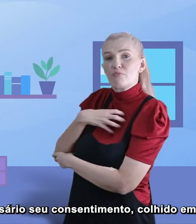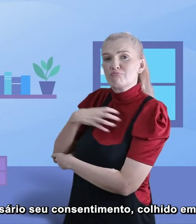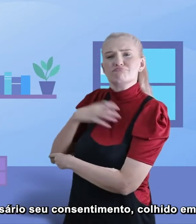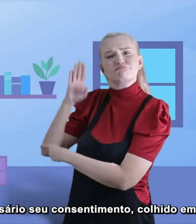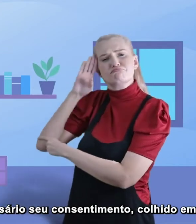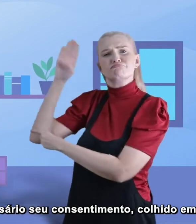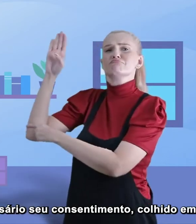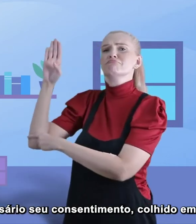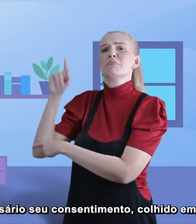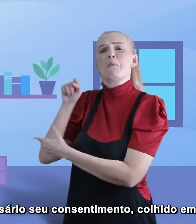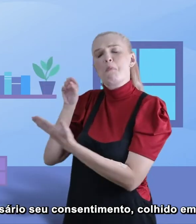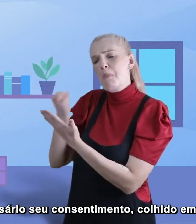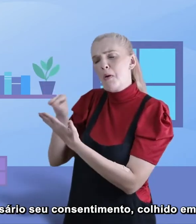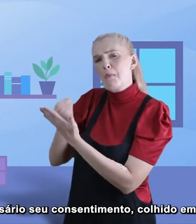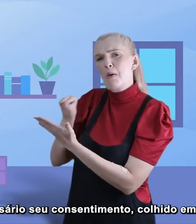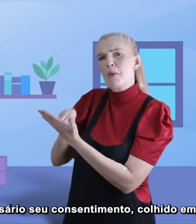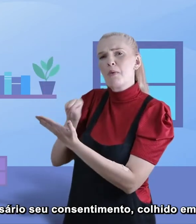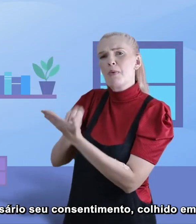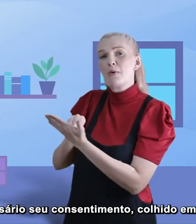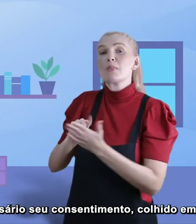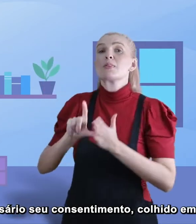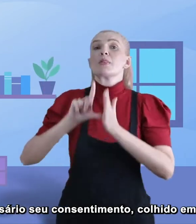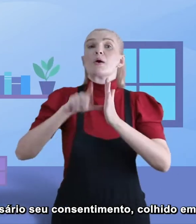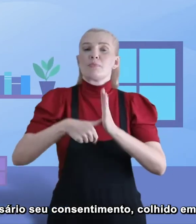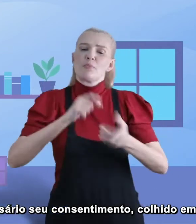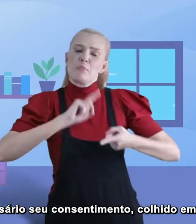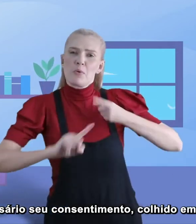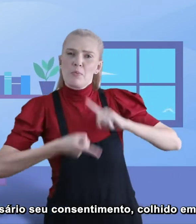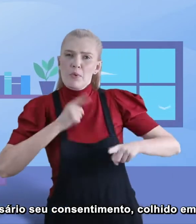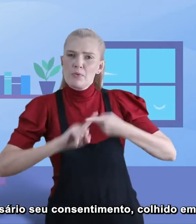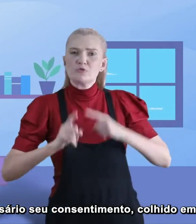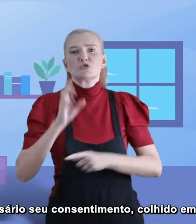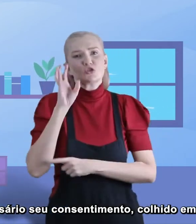será necessário seu consentimento, colhido em audiência.